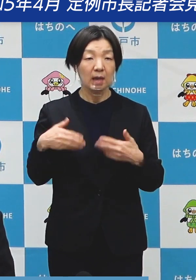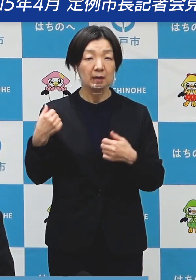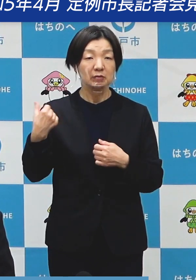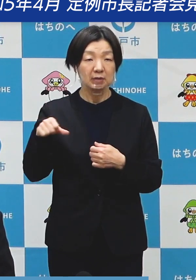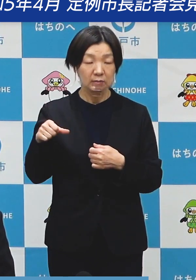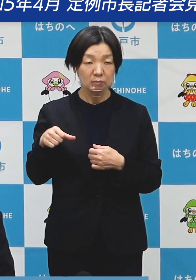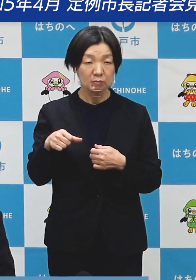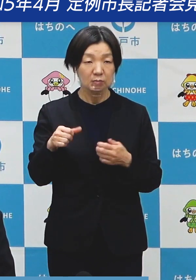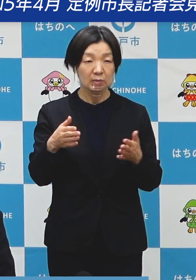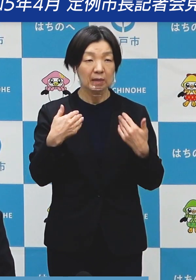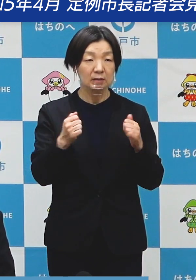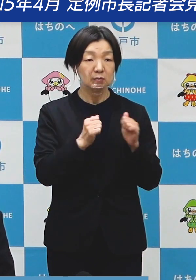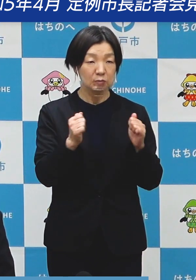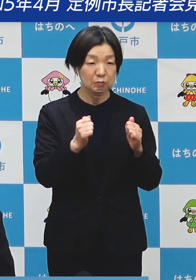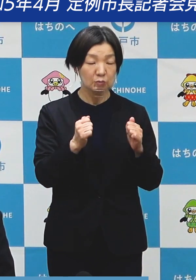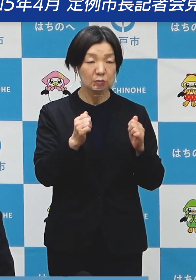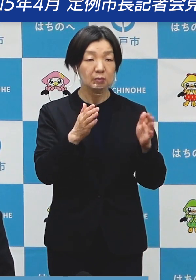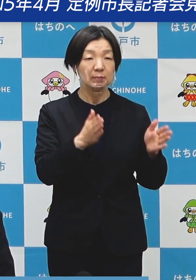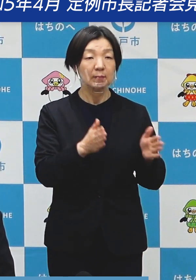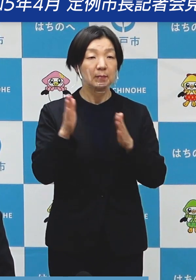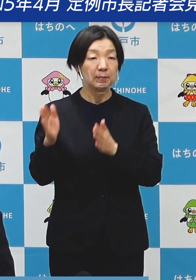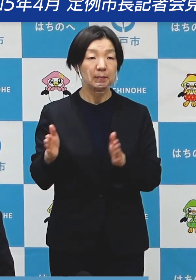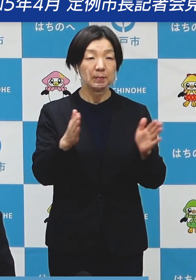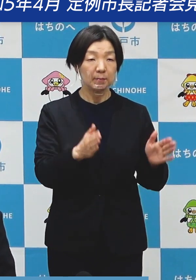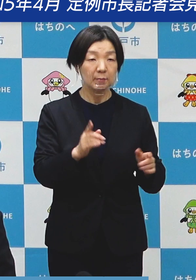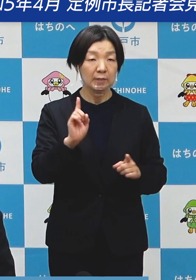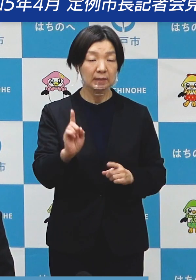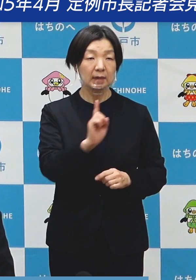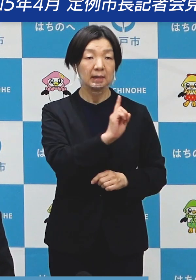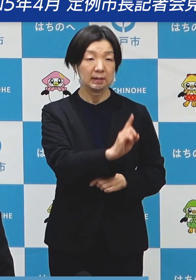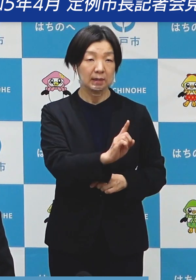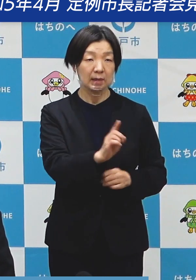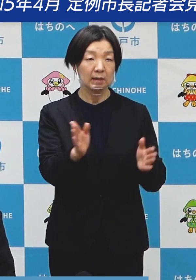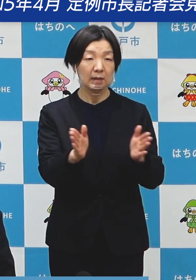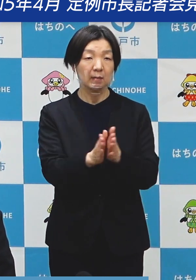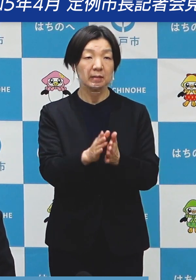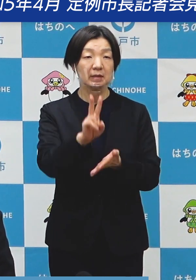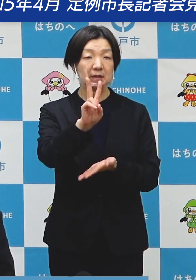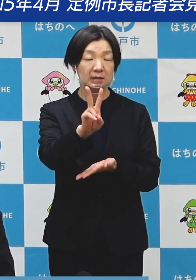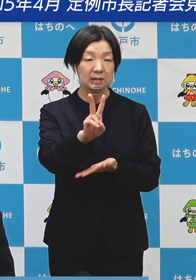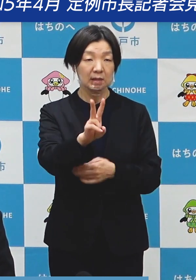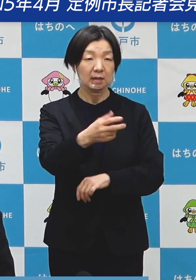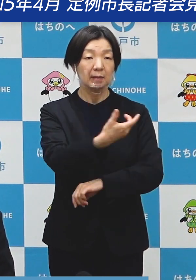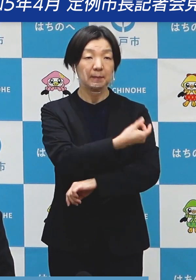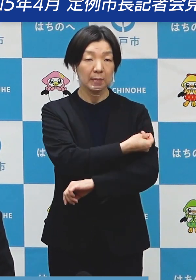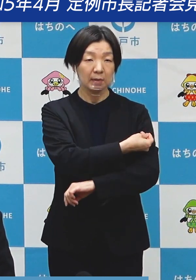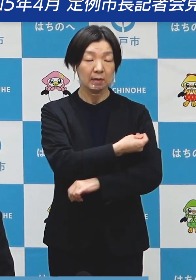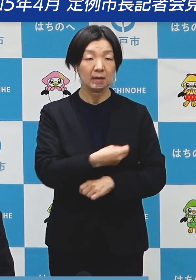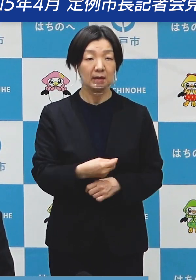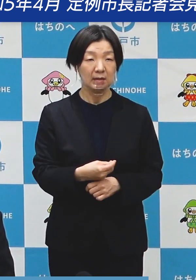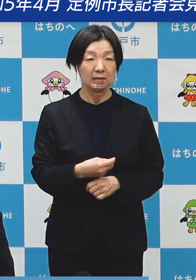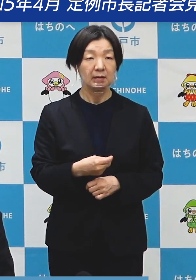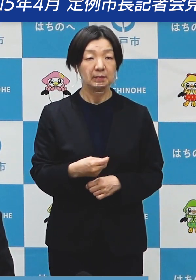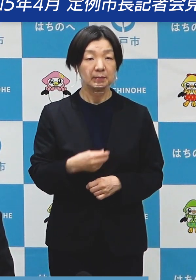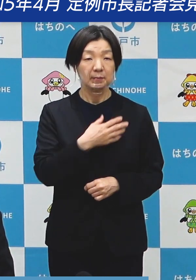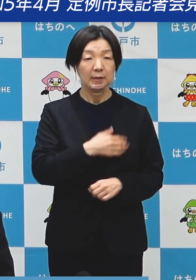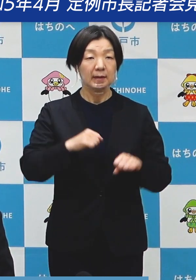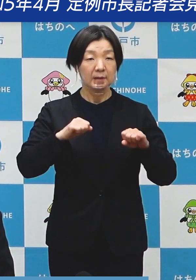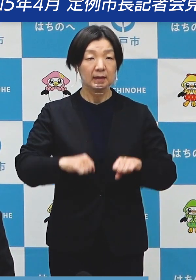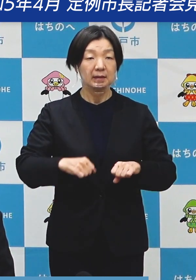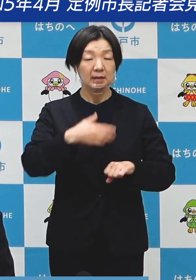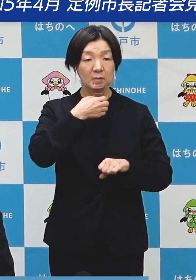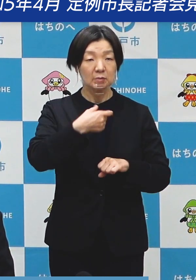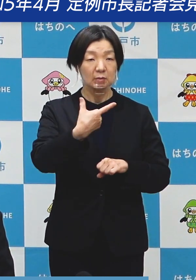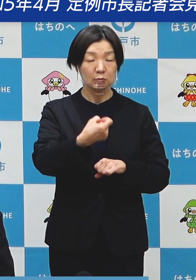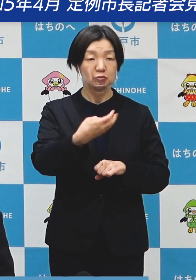と秋冬の期間に1回ずつの合計2回これ以外の健常な64歳以下の